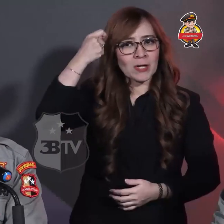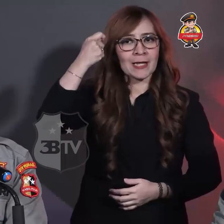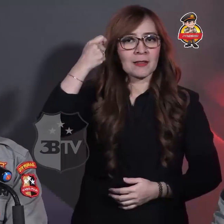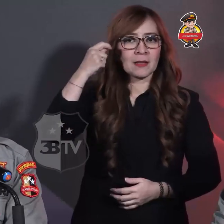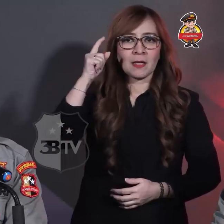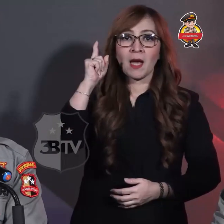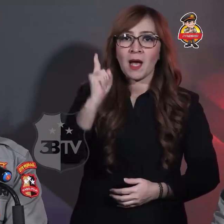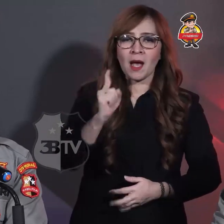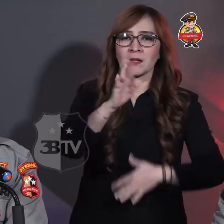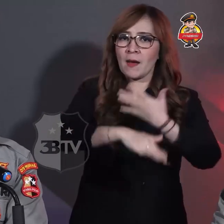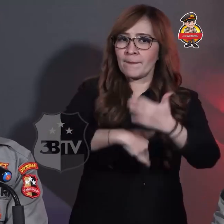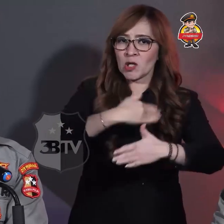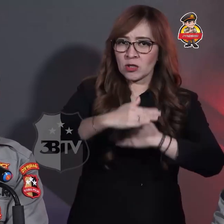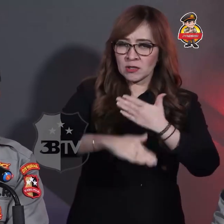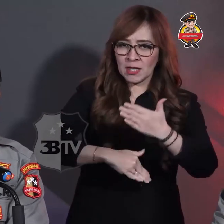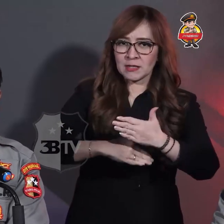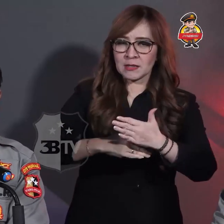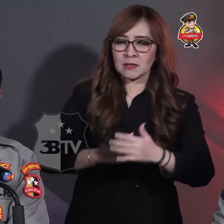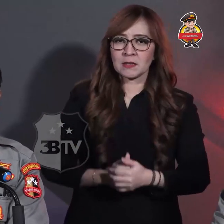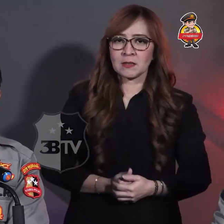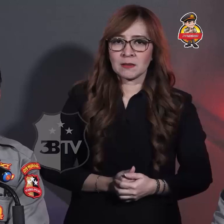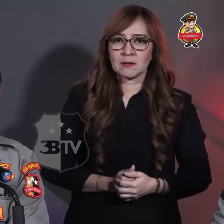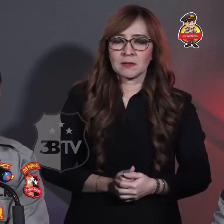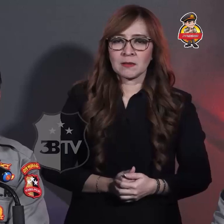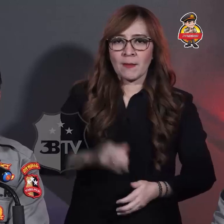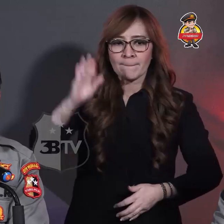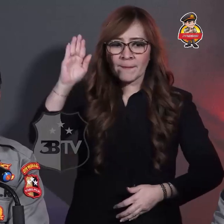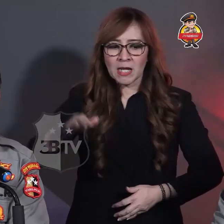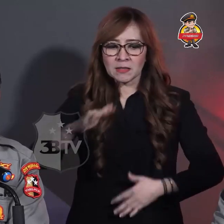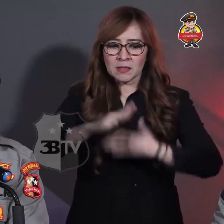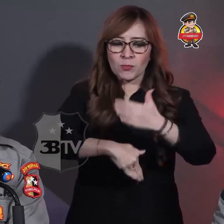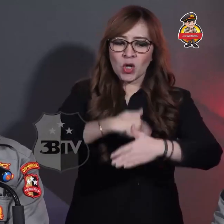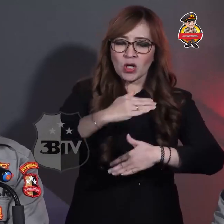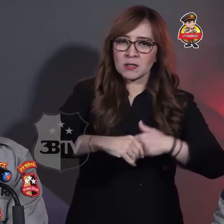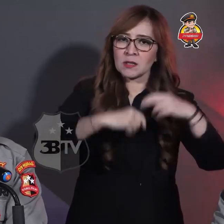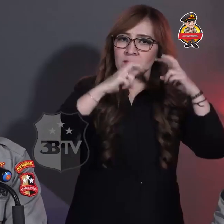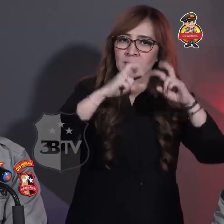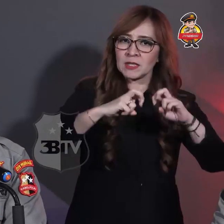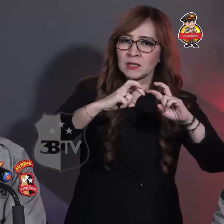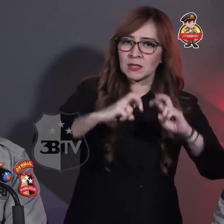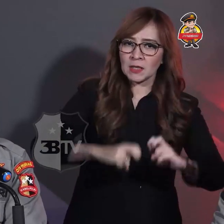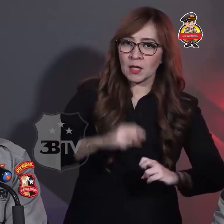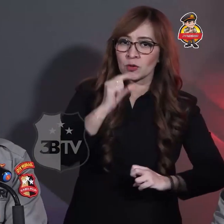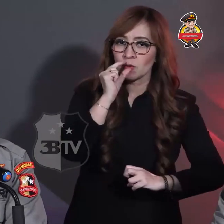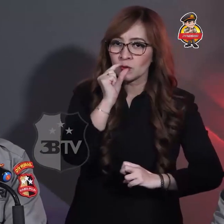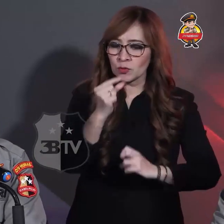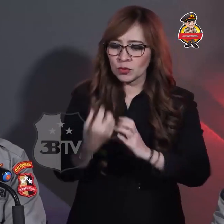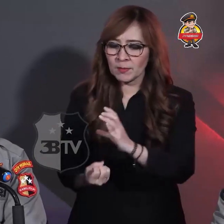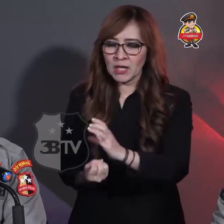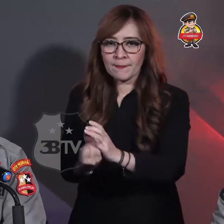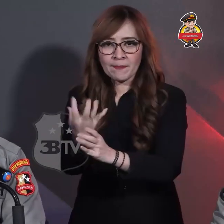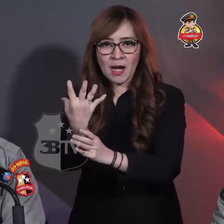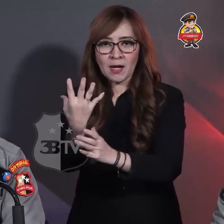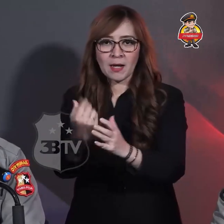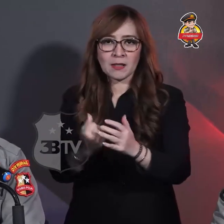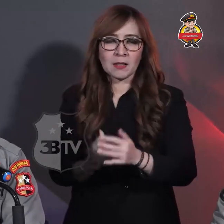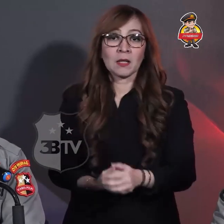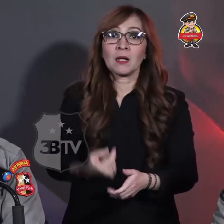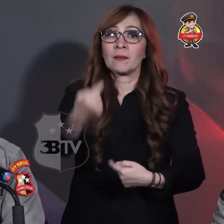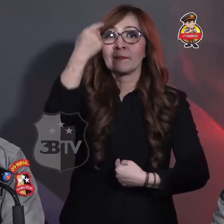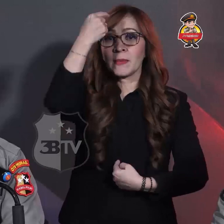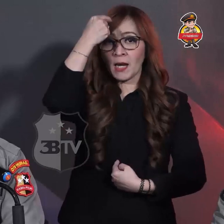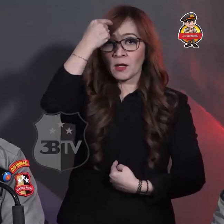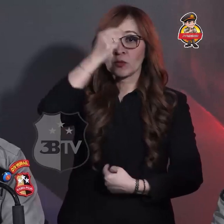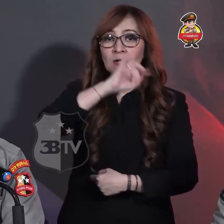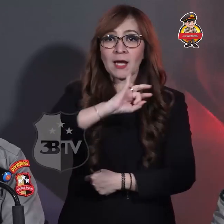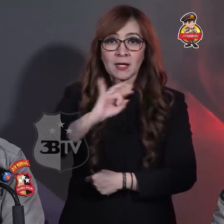prosesnya, sehingga masih ada proses penyelidikan untuk mengungkap atau mengembangkan para pelaku atau